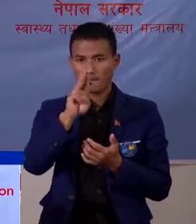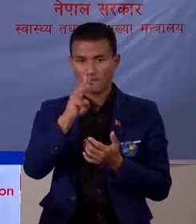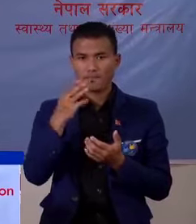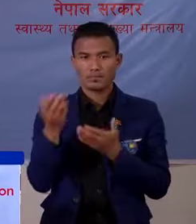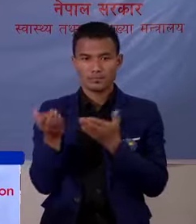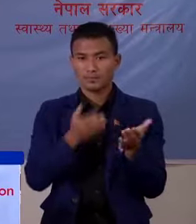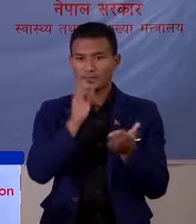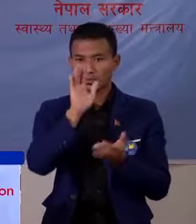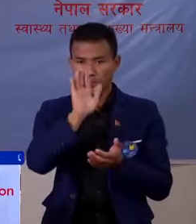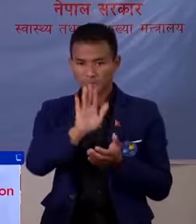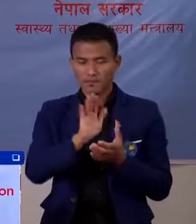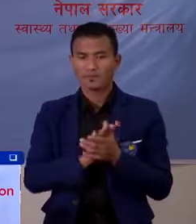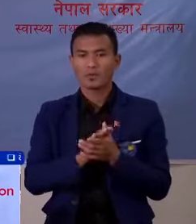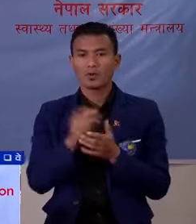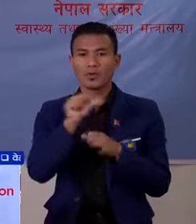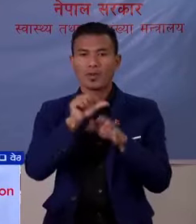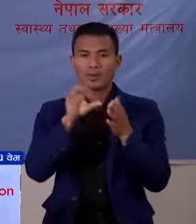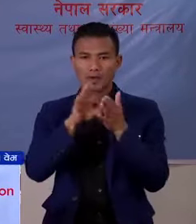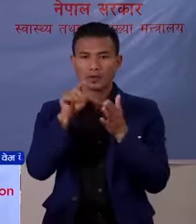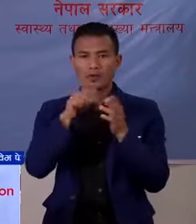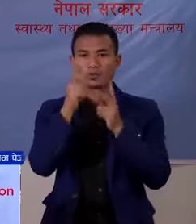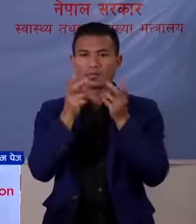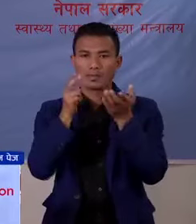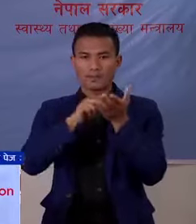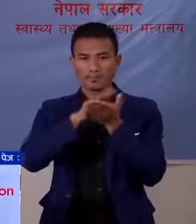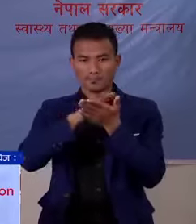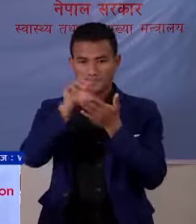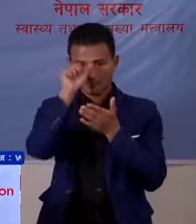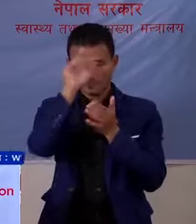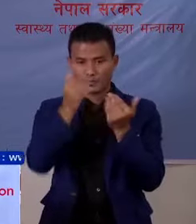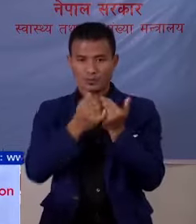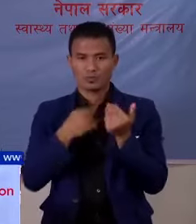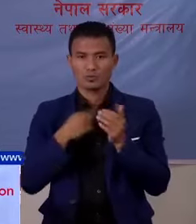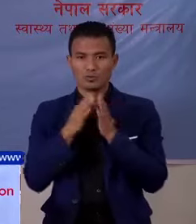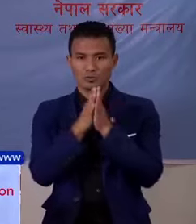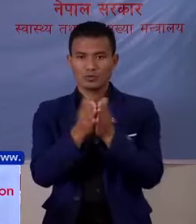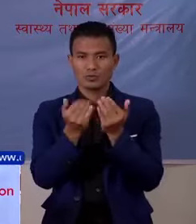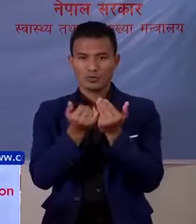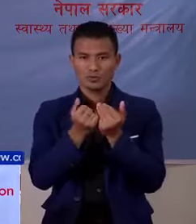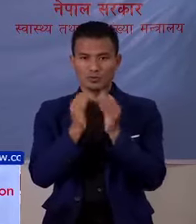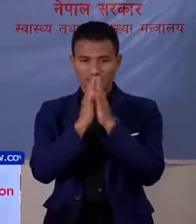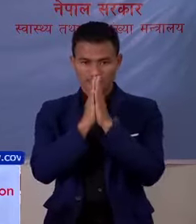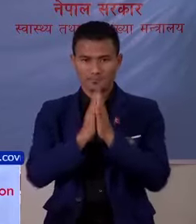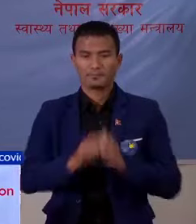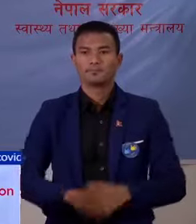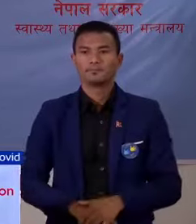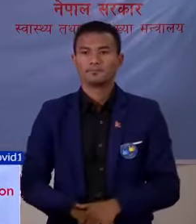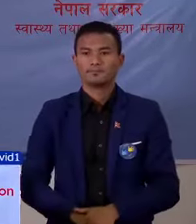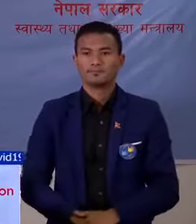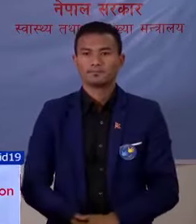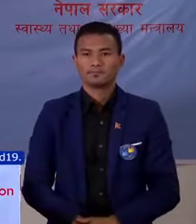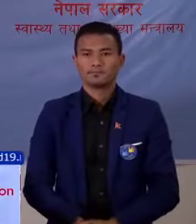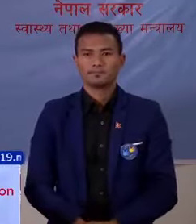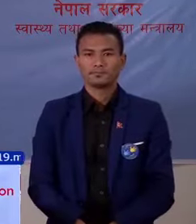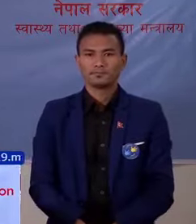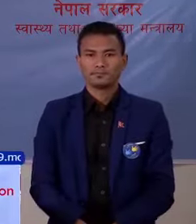छौँ। उहाँबाट यो कुरा प्रष्ट पारिदिनुहुन म अनुरोध गर्दै बिदा हुन्छु।